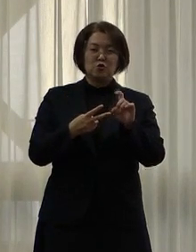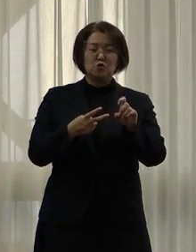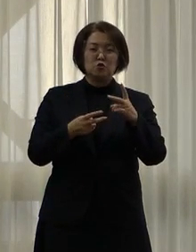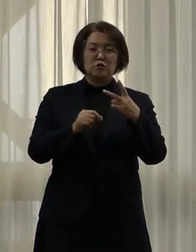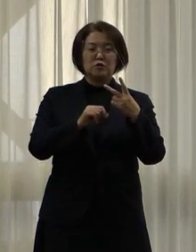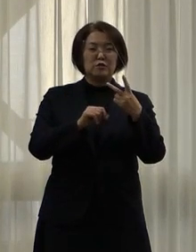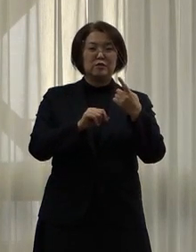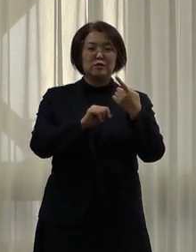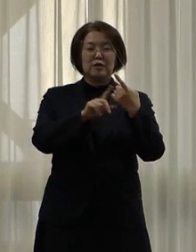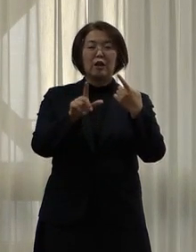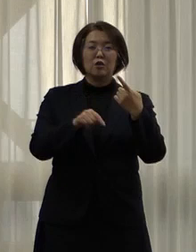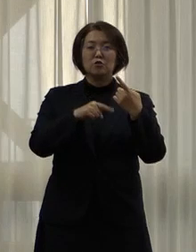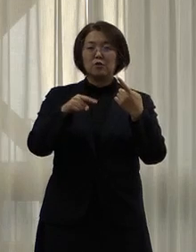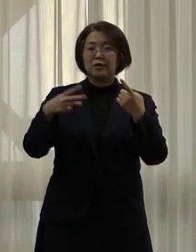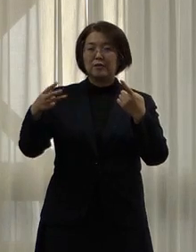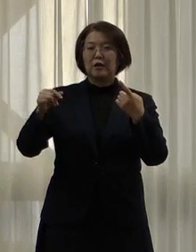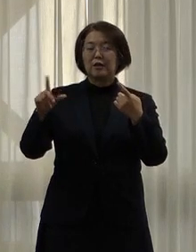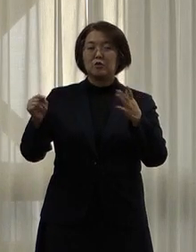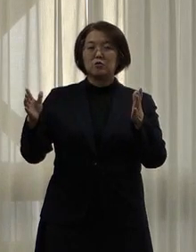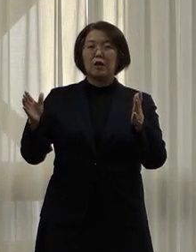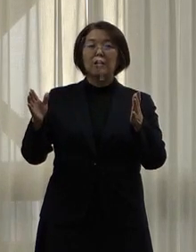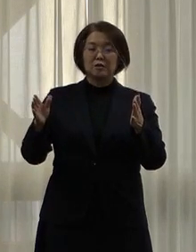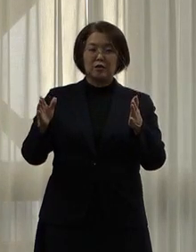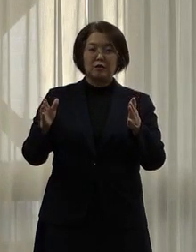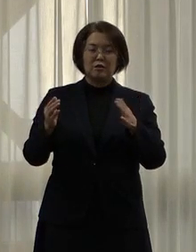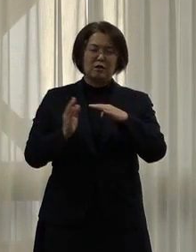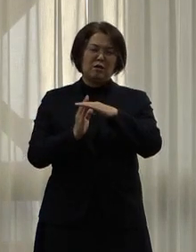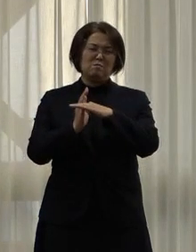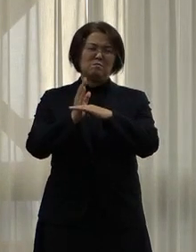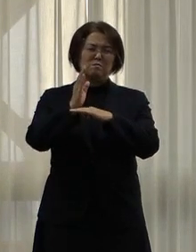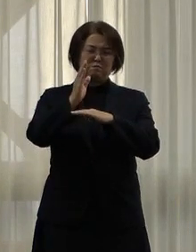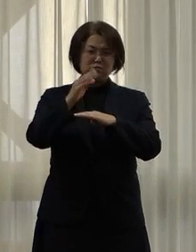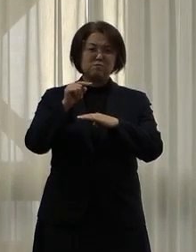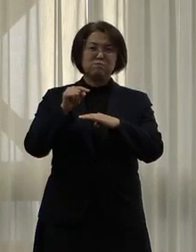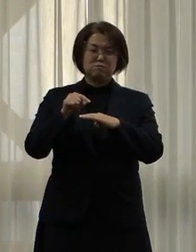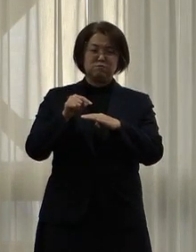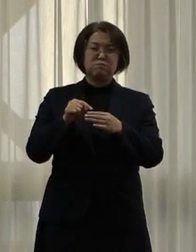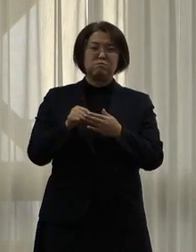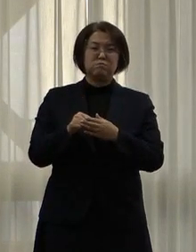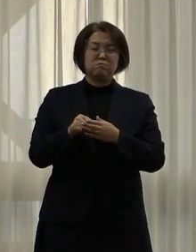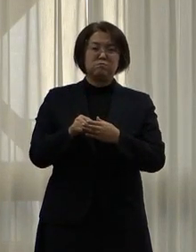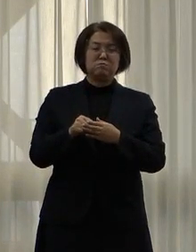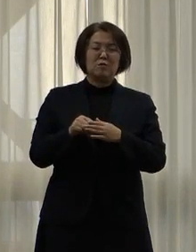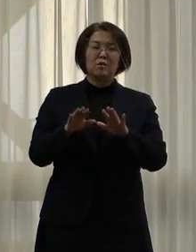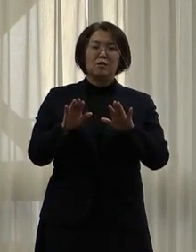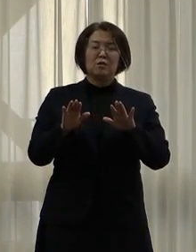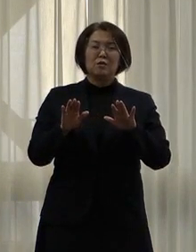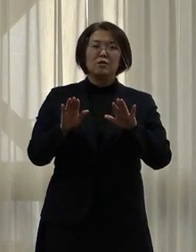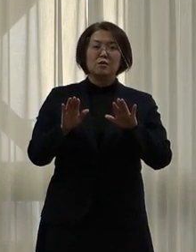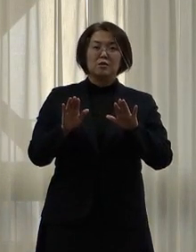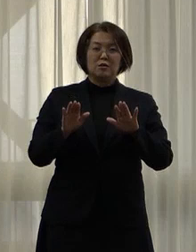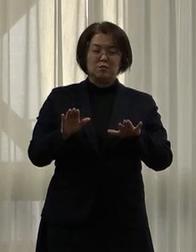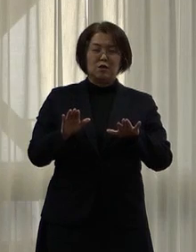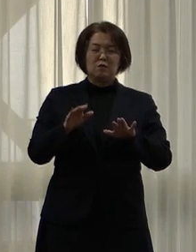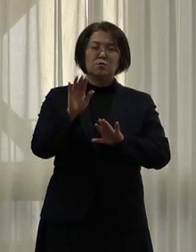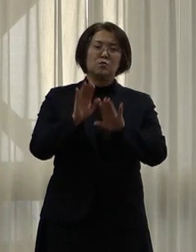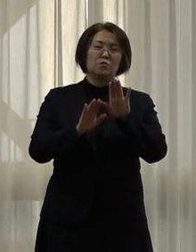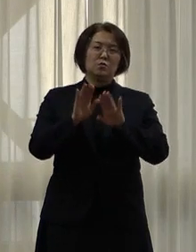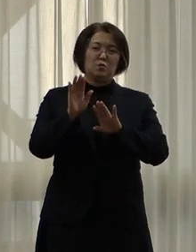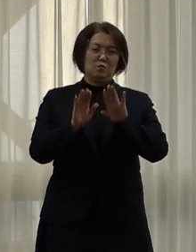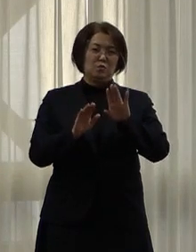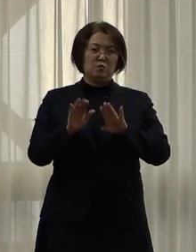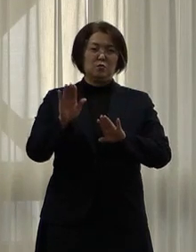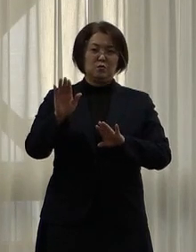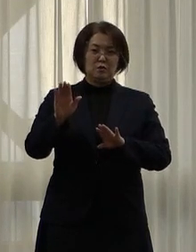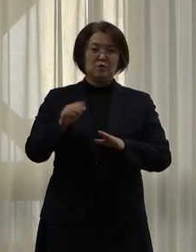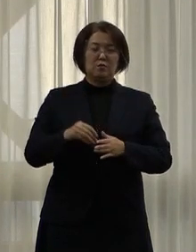にを上回る1000トンで91万羽の殺処分、現在のところここまで、来ているということで